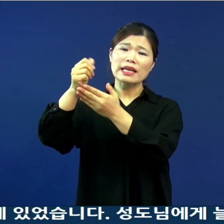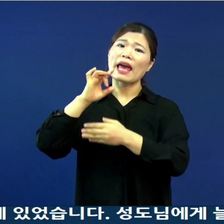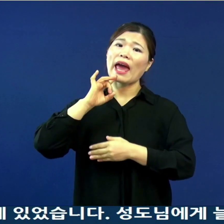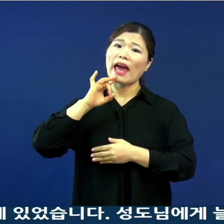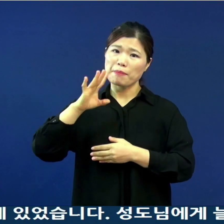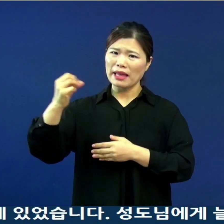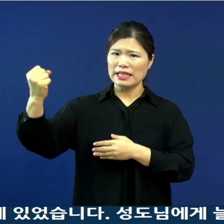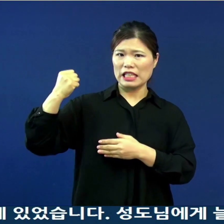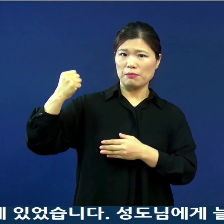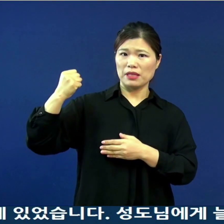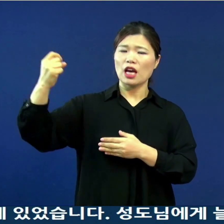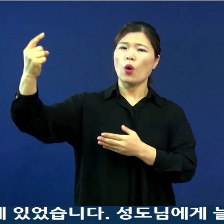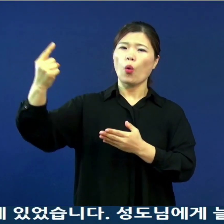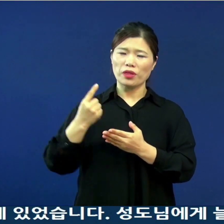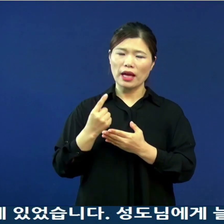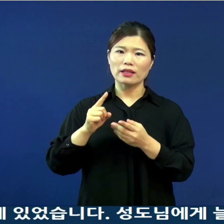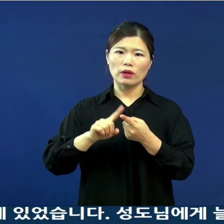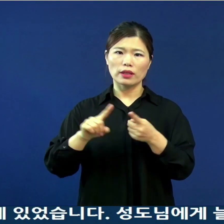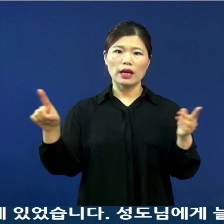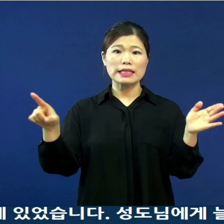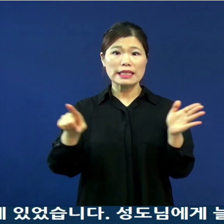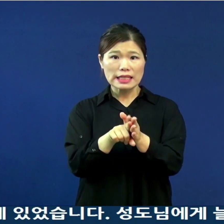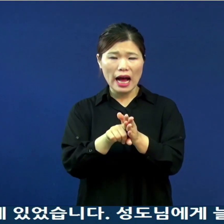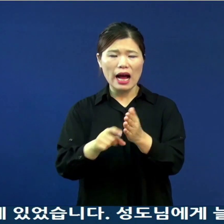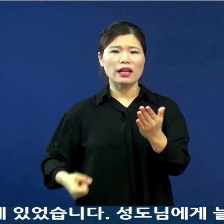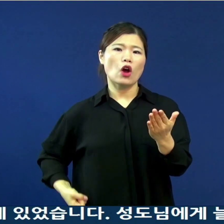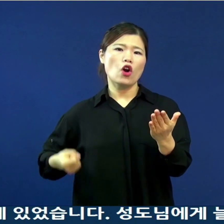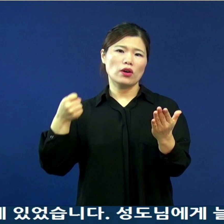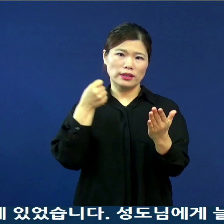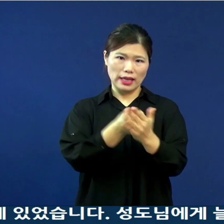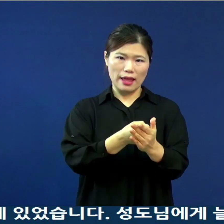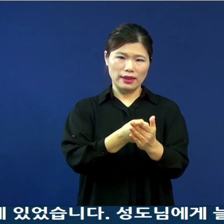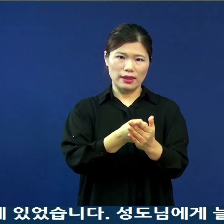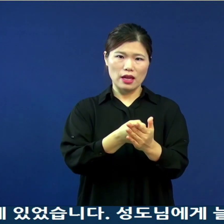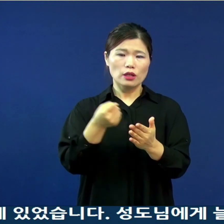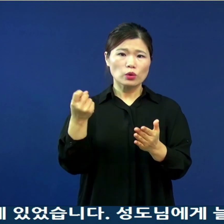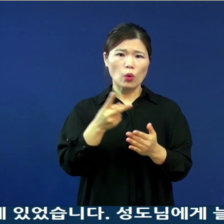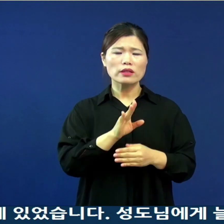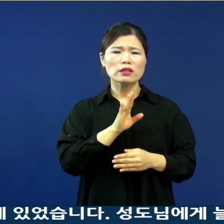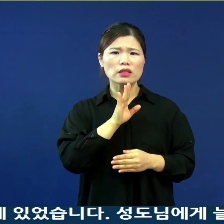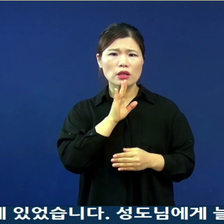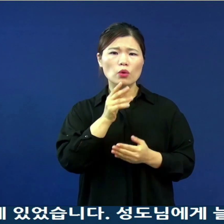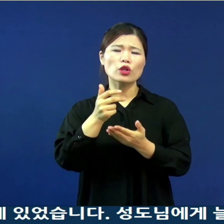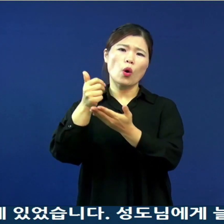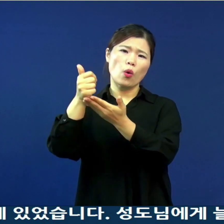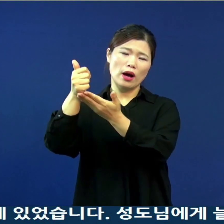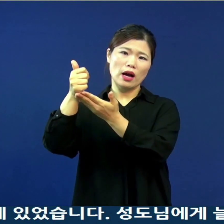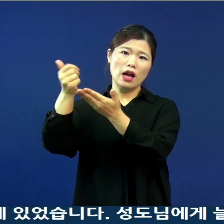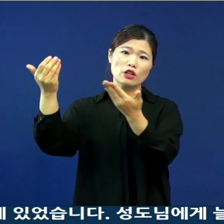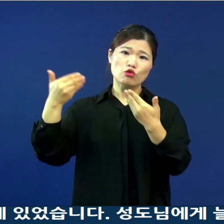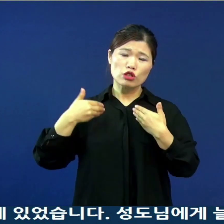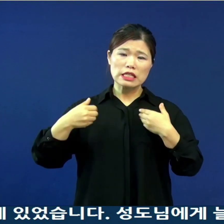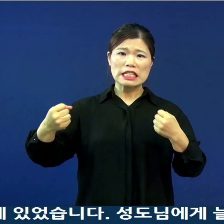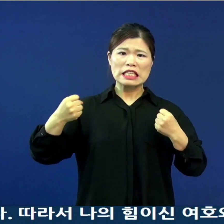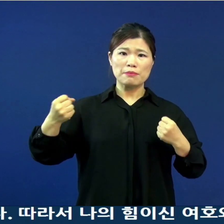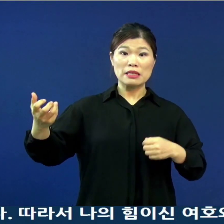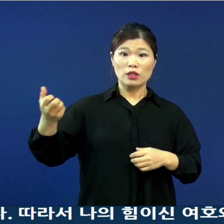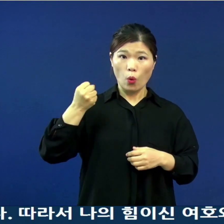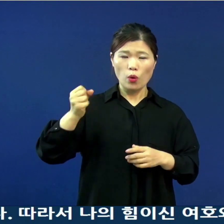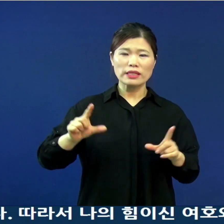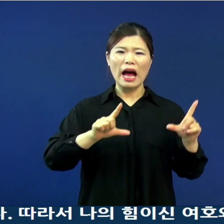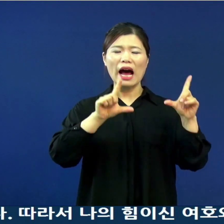힘이 온다는 신앙의 결단이었으며, 실제로 여호와께서 주시는 힘으로 살아가는 것을